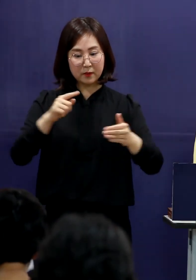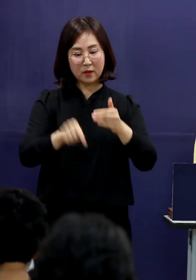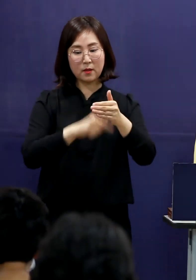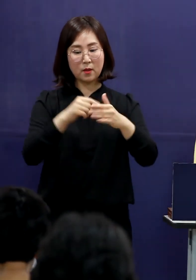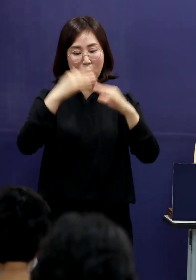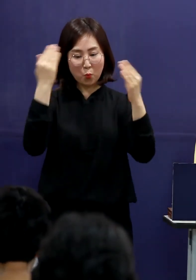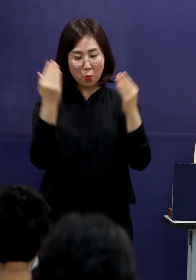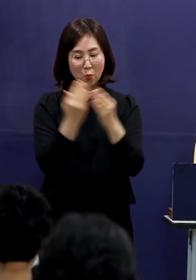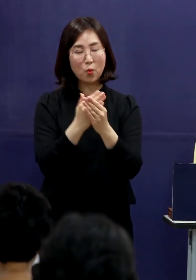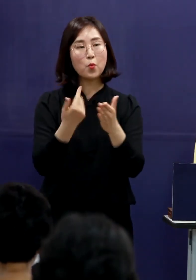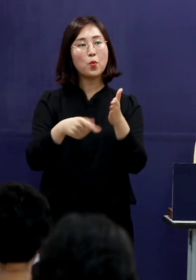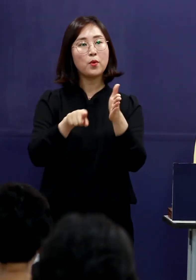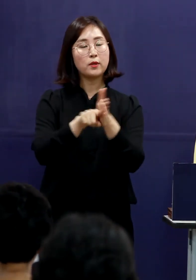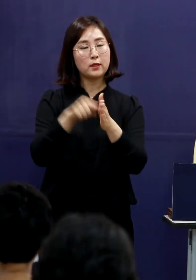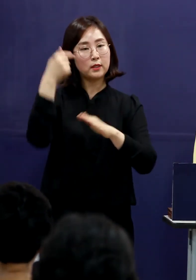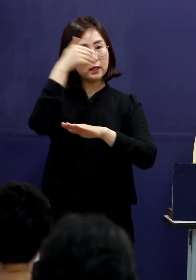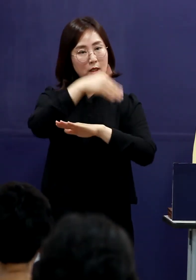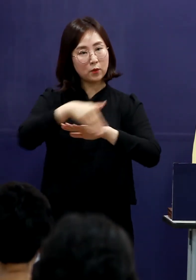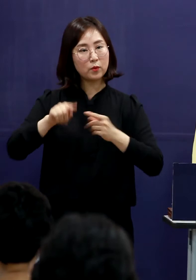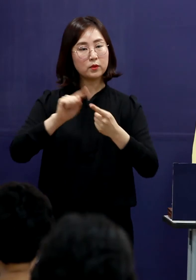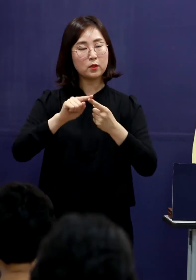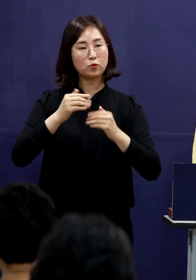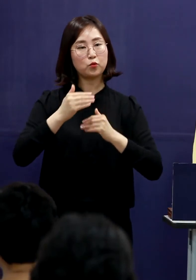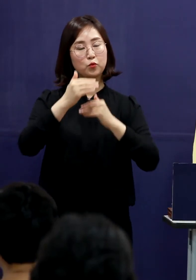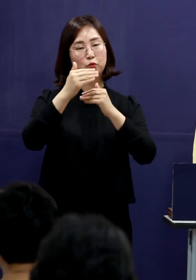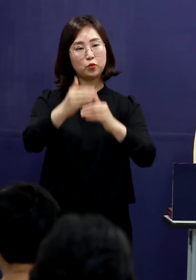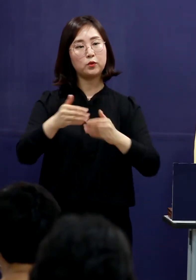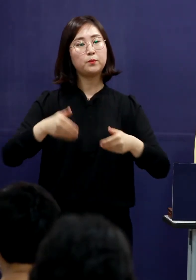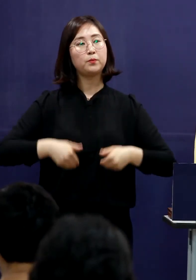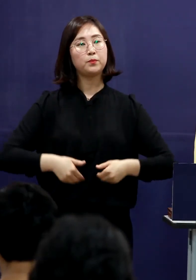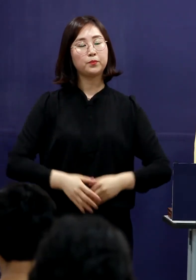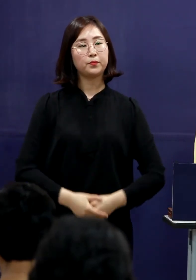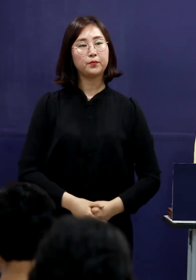완수될 수 있도록 계획대로 잘 추진을 해야 될 것 같습니다.